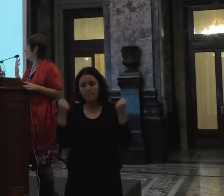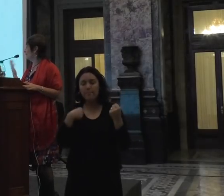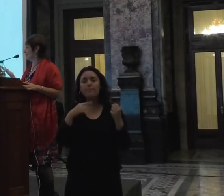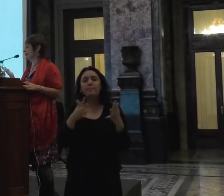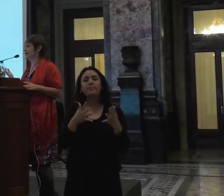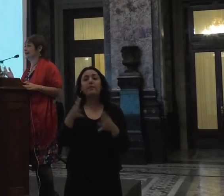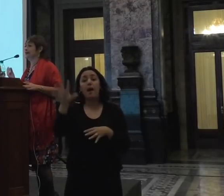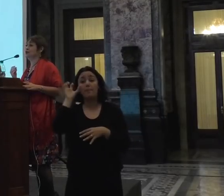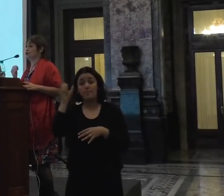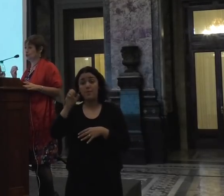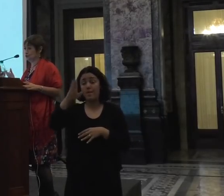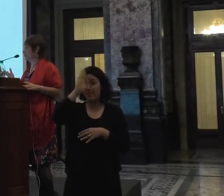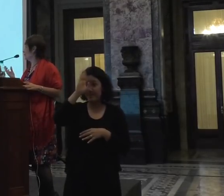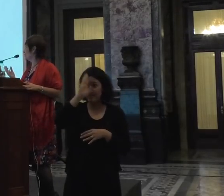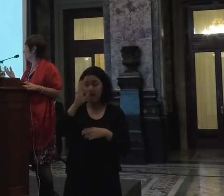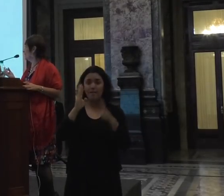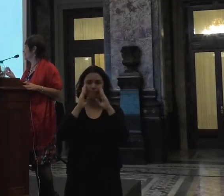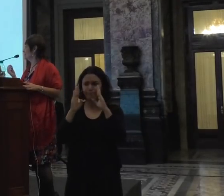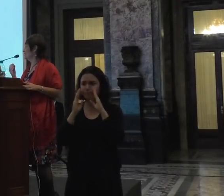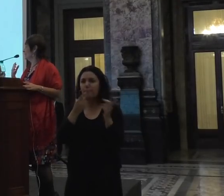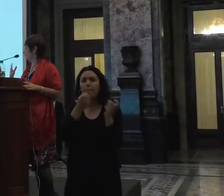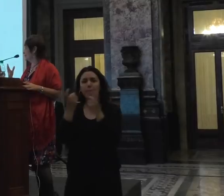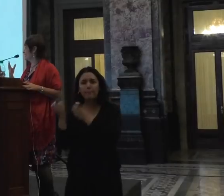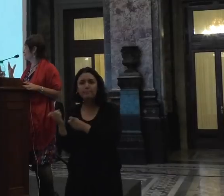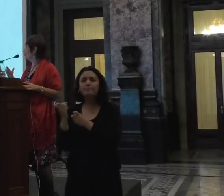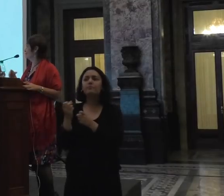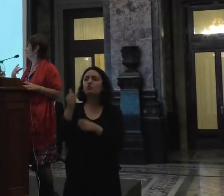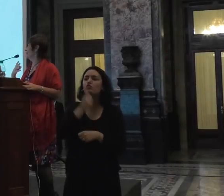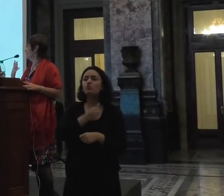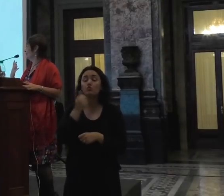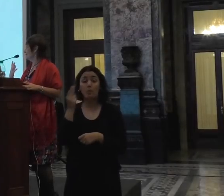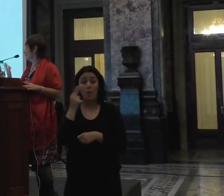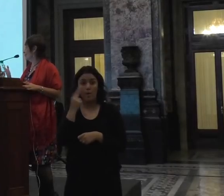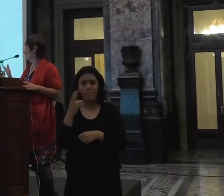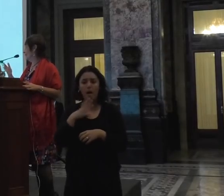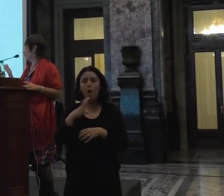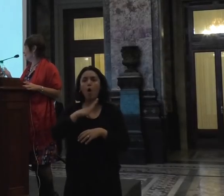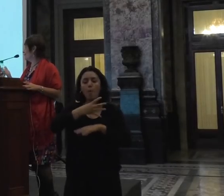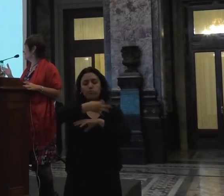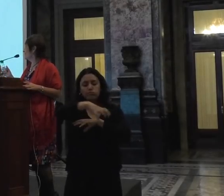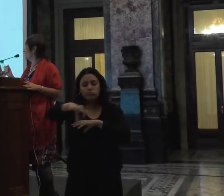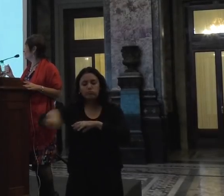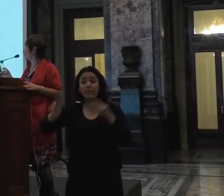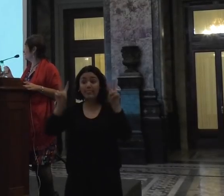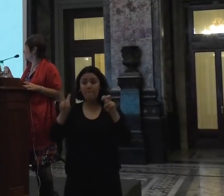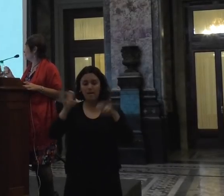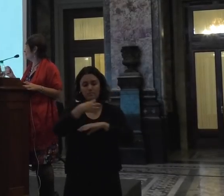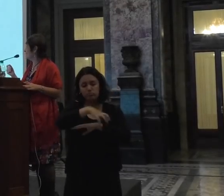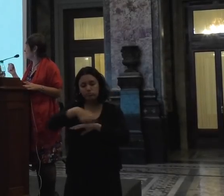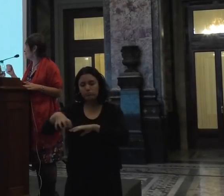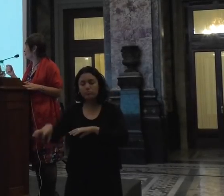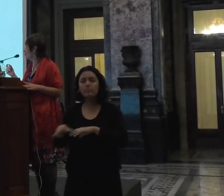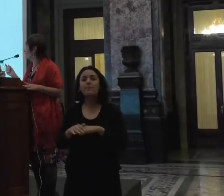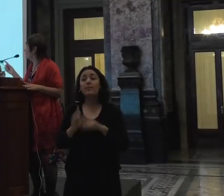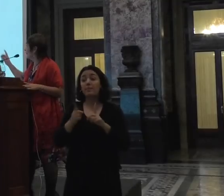memoria, aprendizaje, solución de problemas, categorización, psico- y neurolingüística, toma de